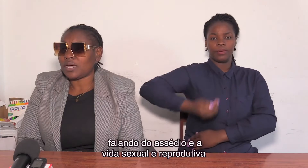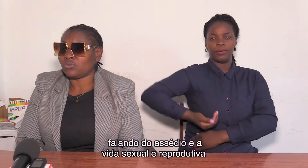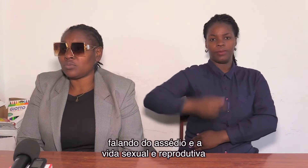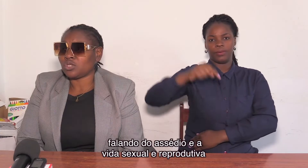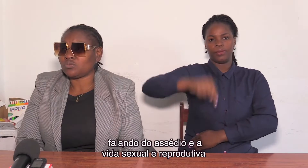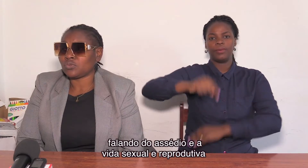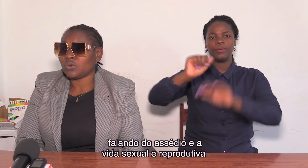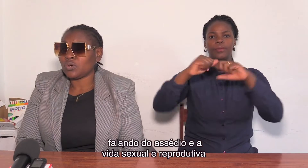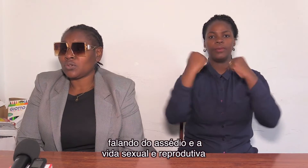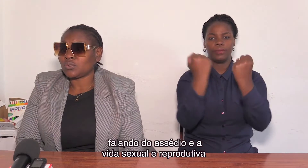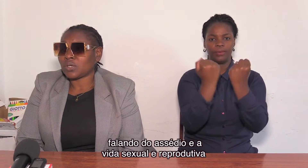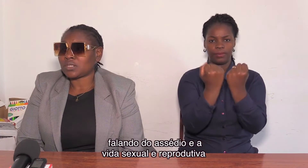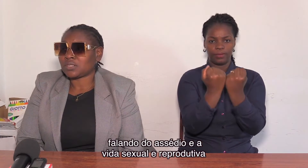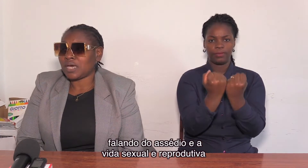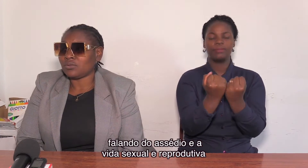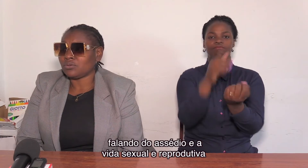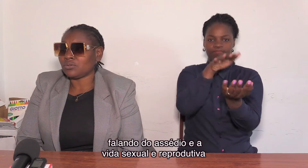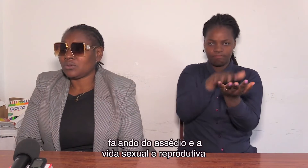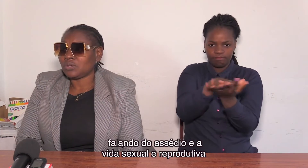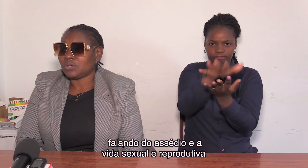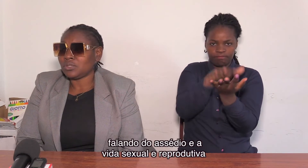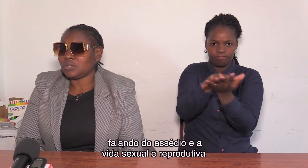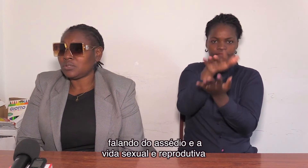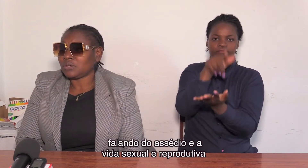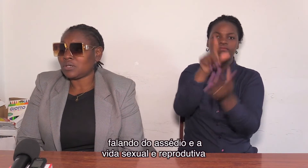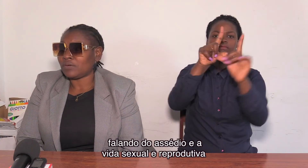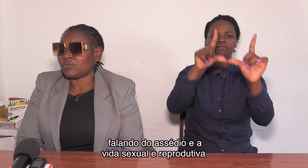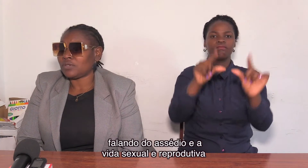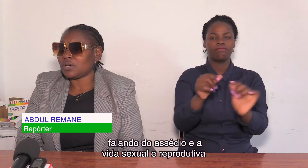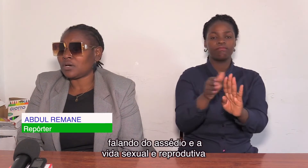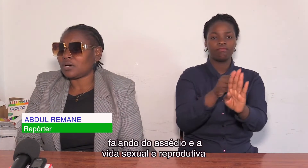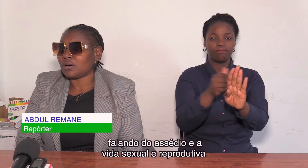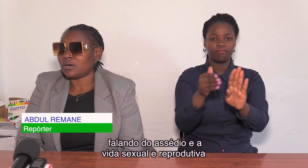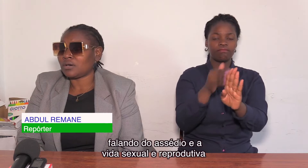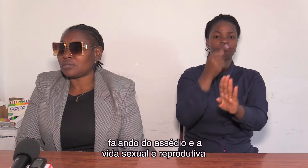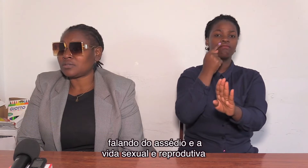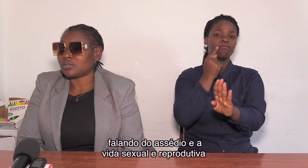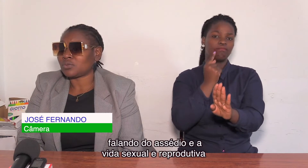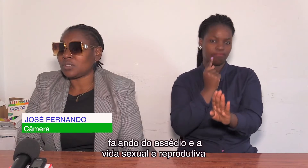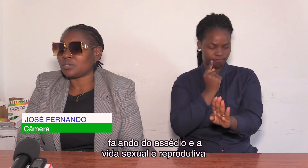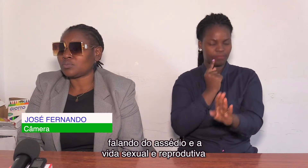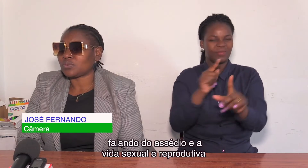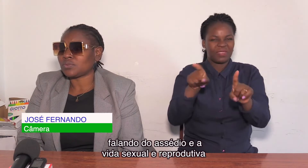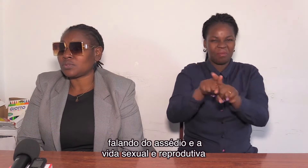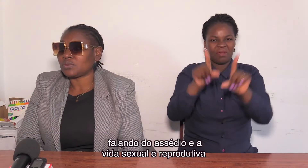falando mesmo do assédio e a vida sexual e